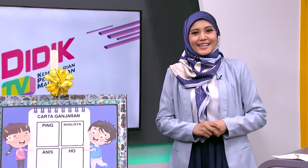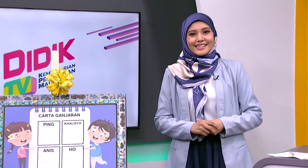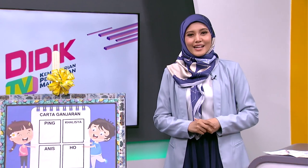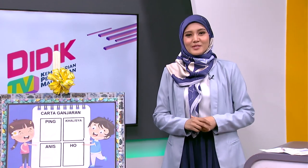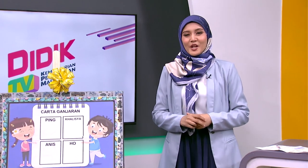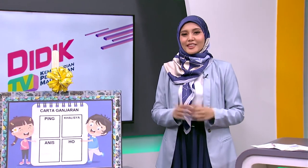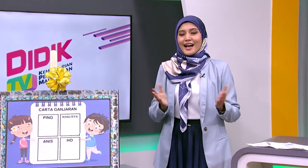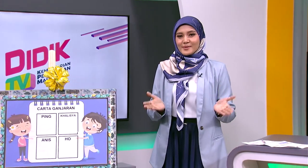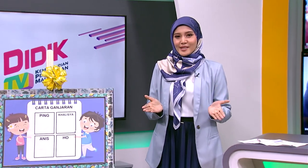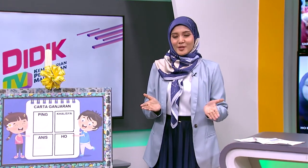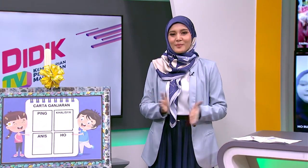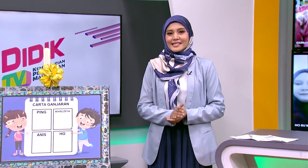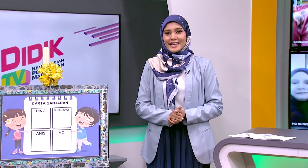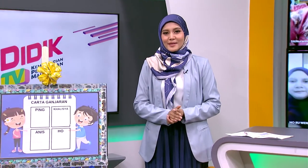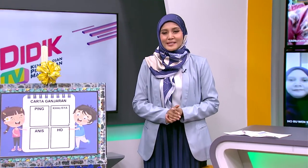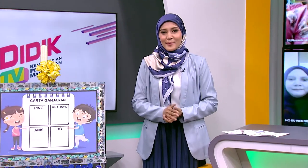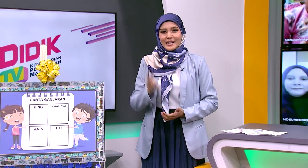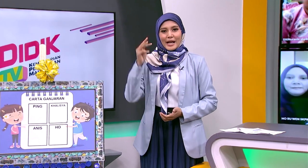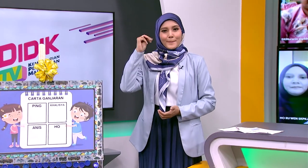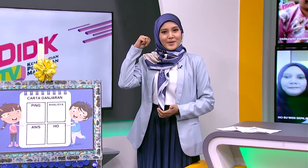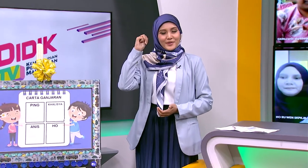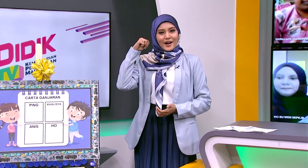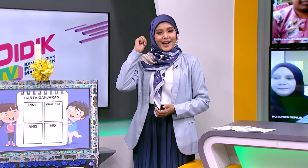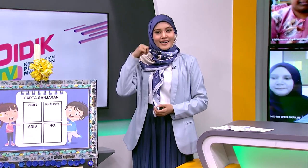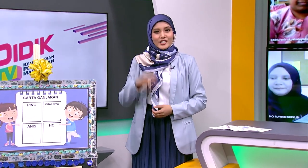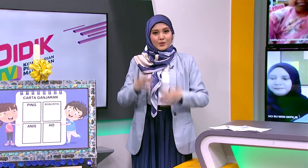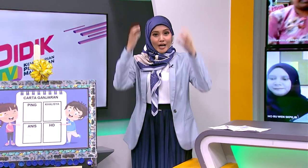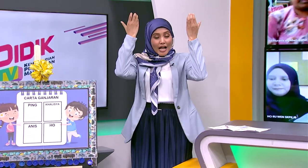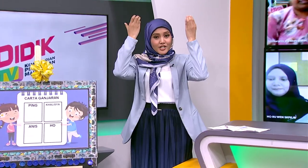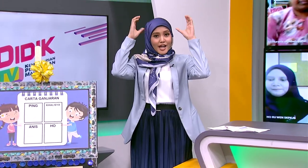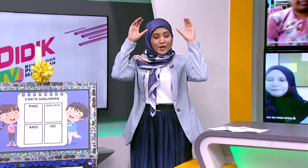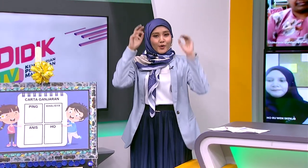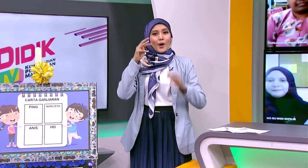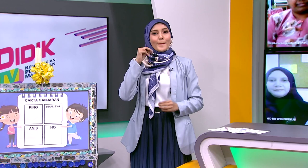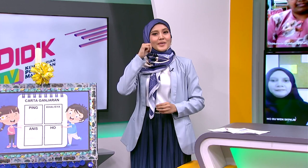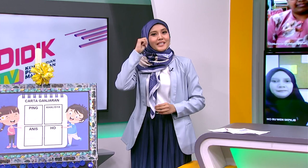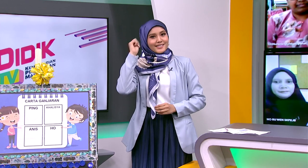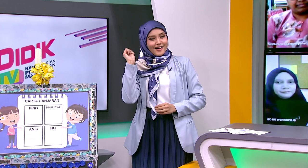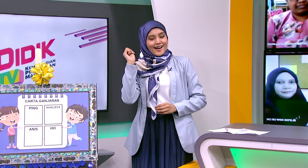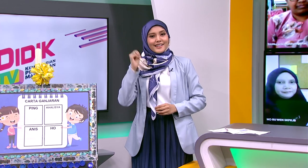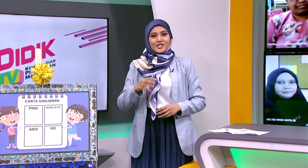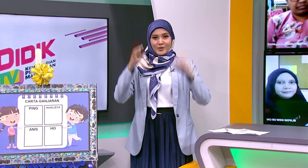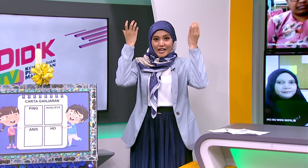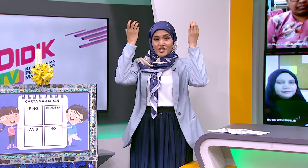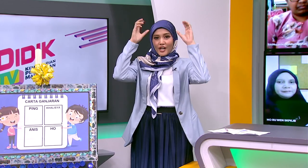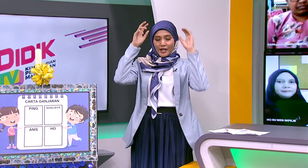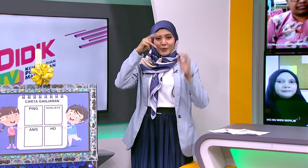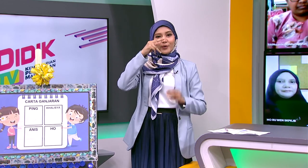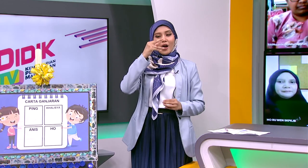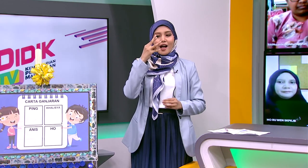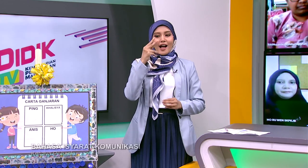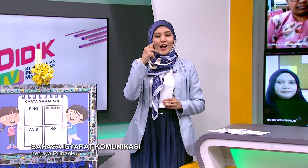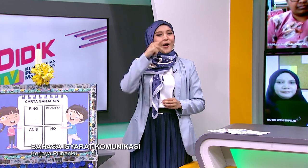Kembali kita dalam slot tahap 1, masih lagi bersama dengan Mira dan juga Cikgu Miza dan juga